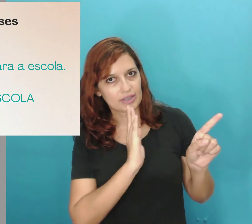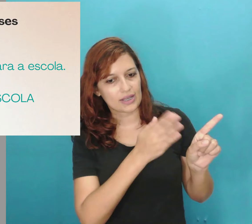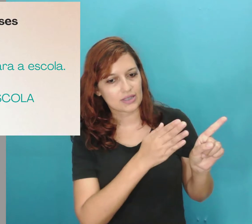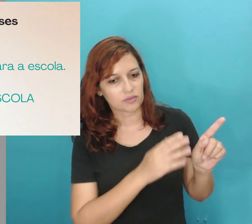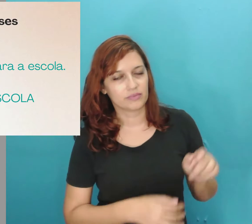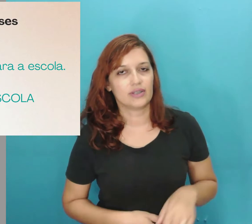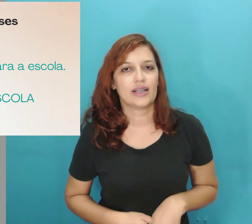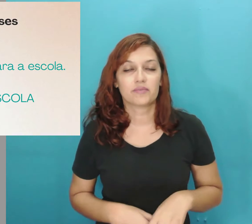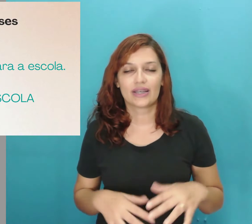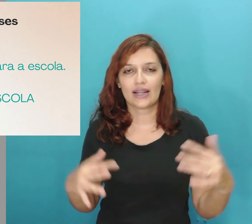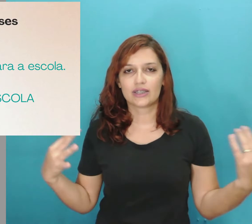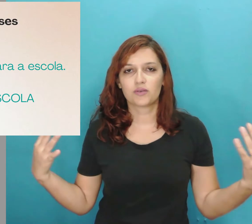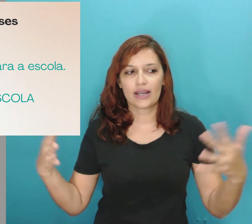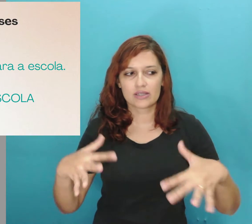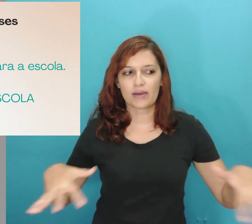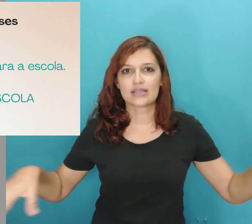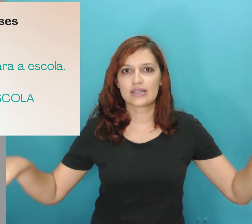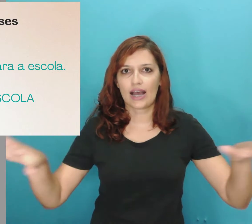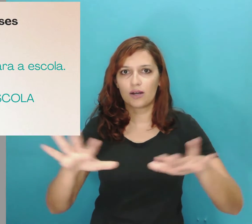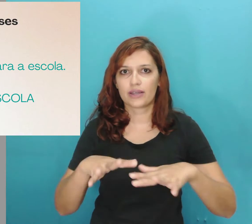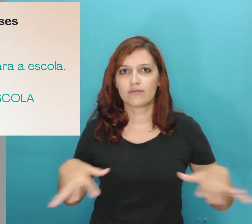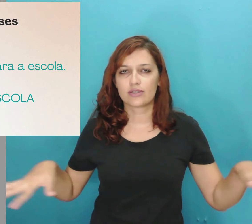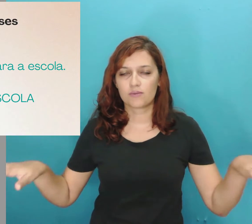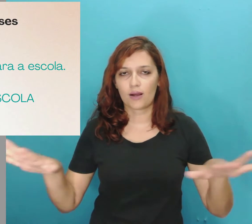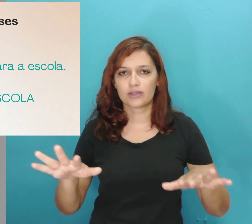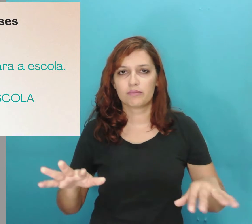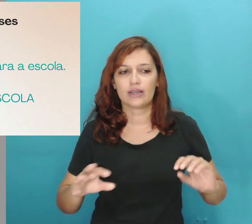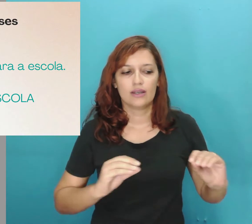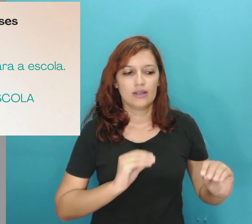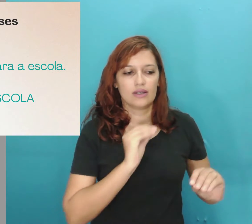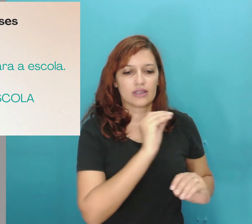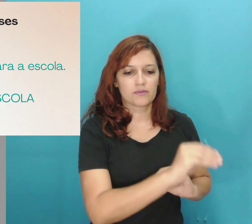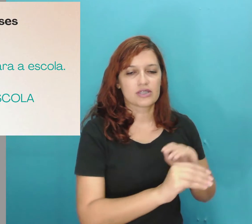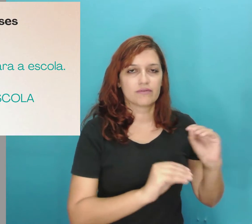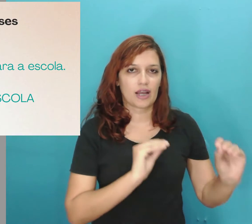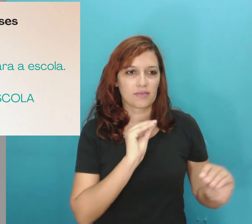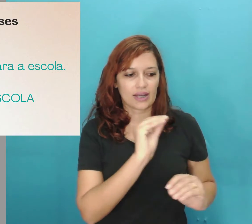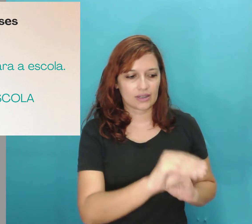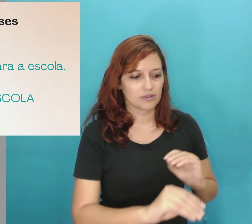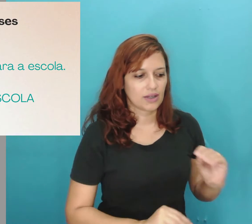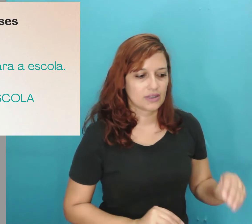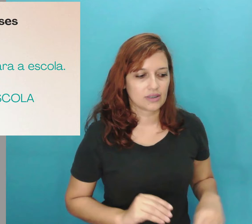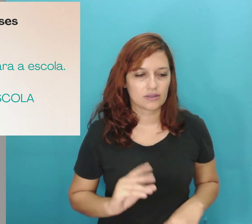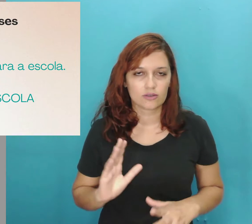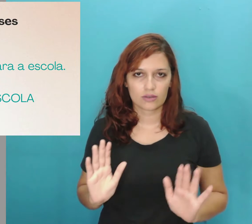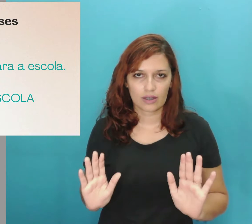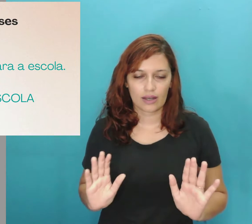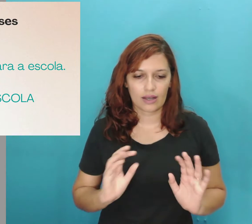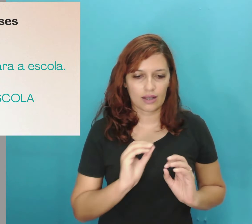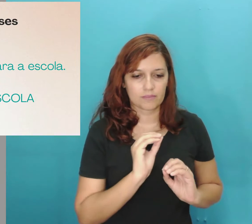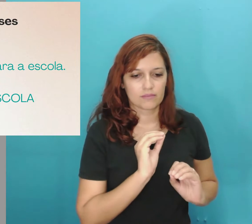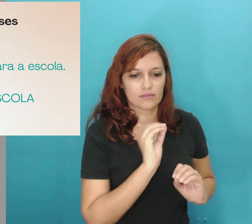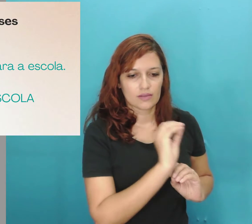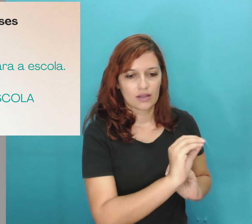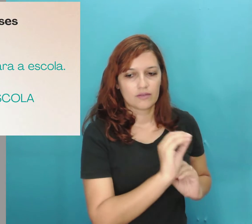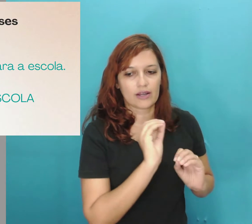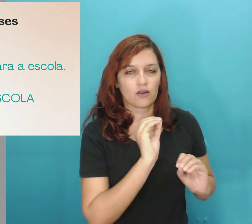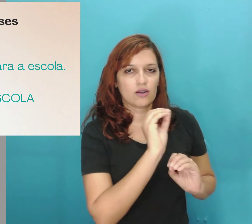direção. Lembra que a língua é espacial e é visual também. Então você vai marcando ali, vai colocando